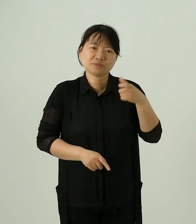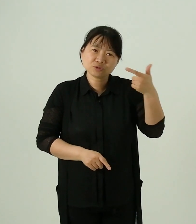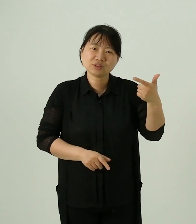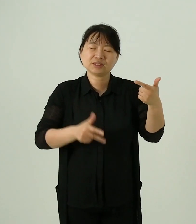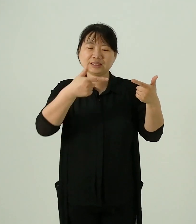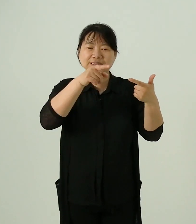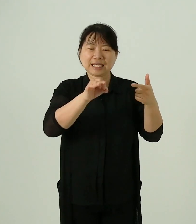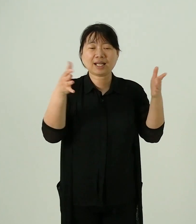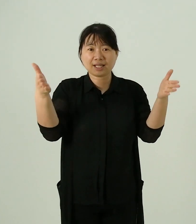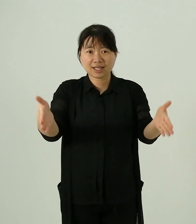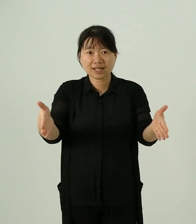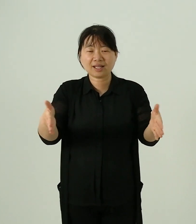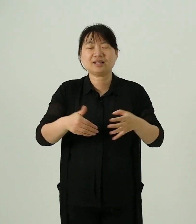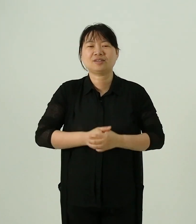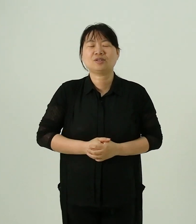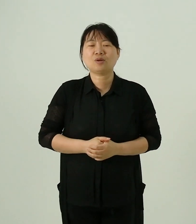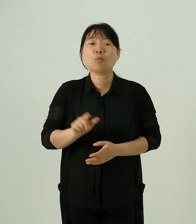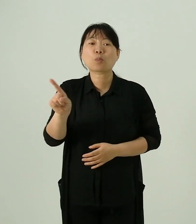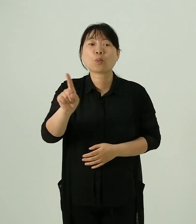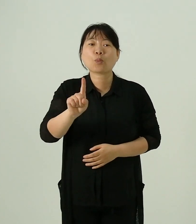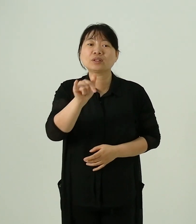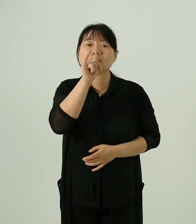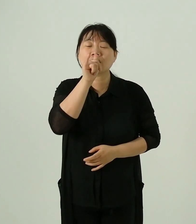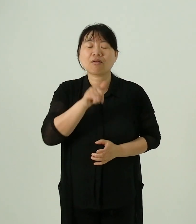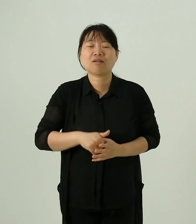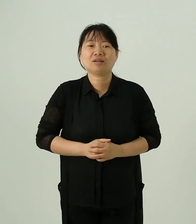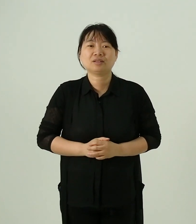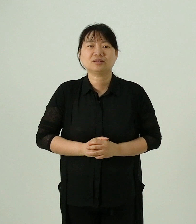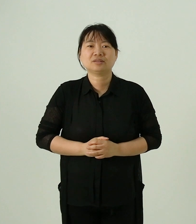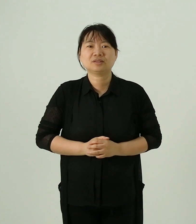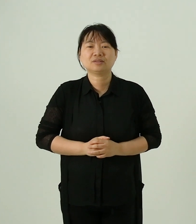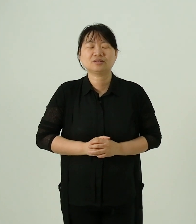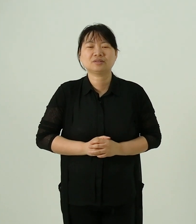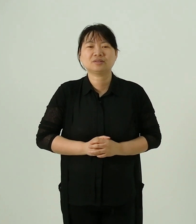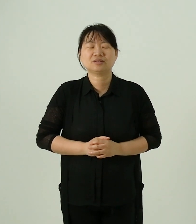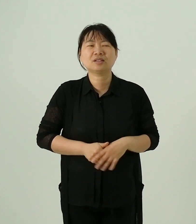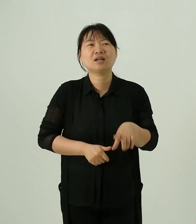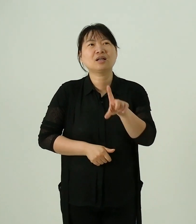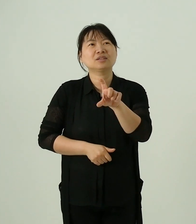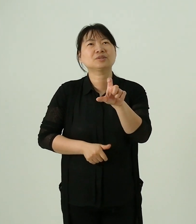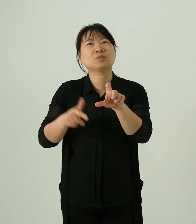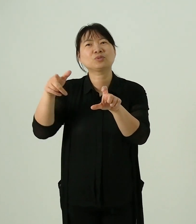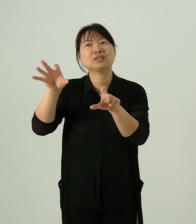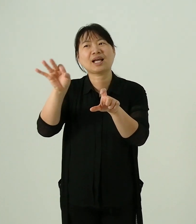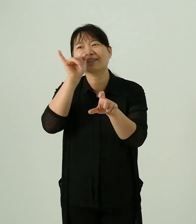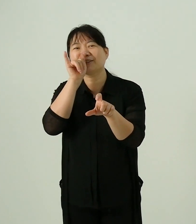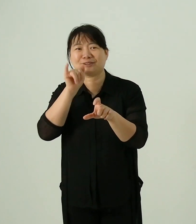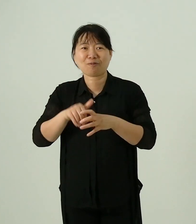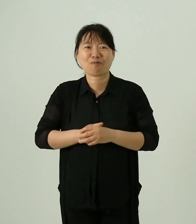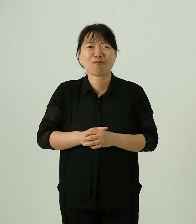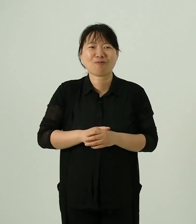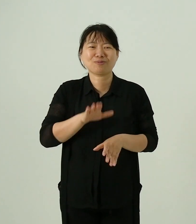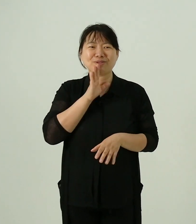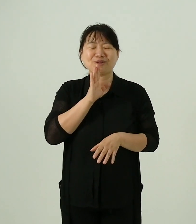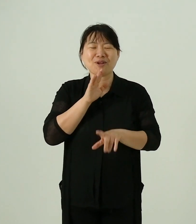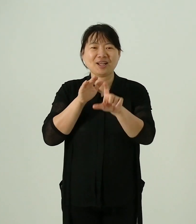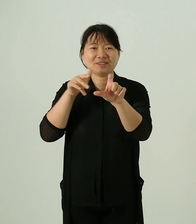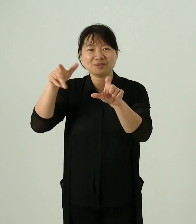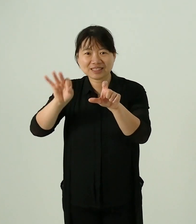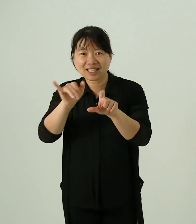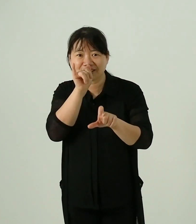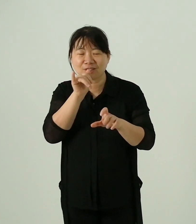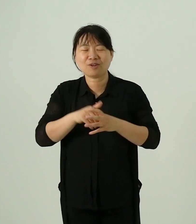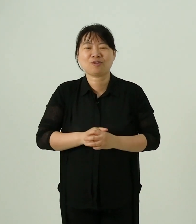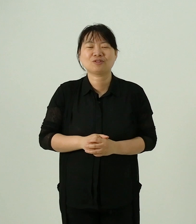16장 사이에 뭐가 있어요? 그렇죠. 15장이 있죠. 15장.